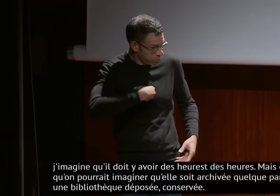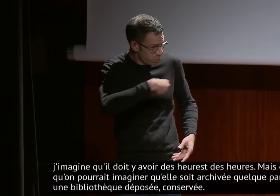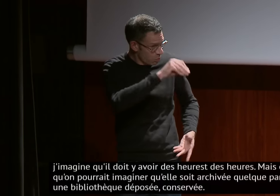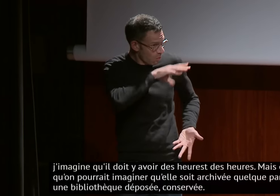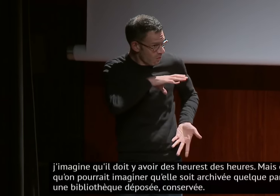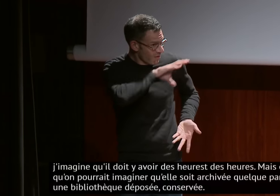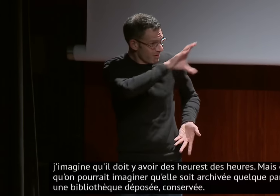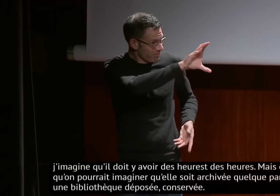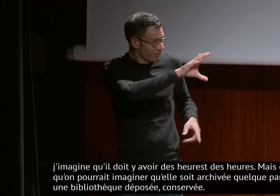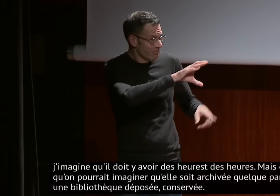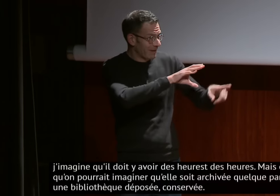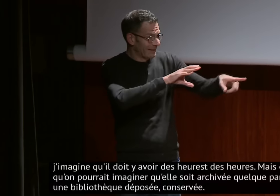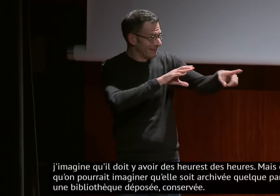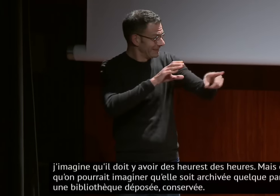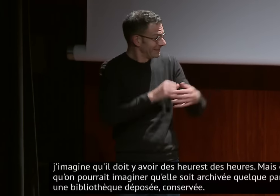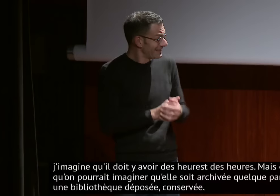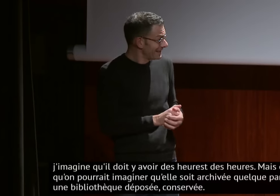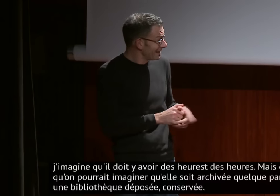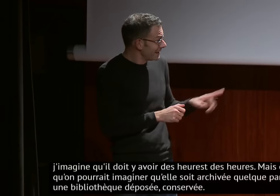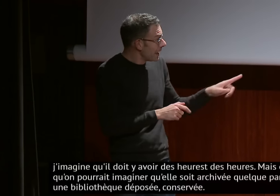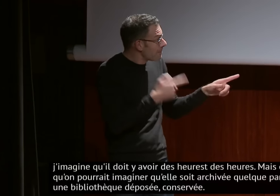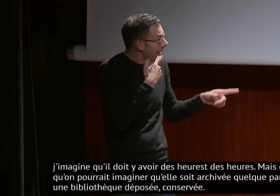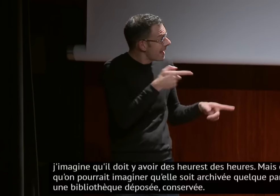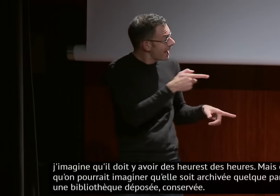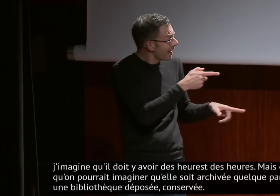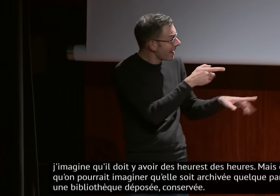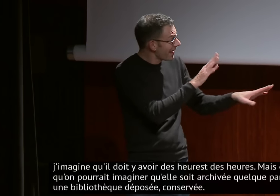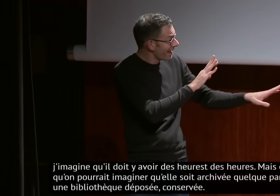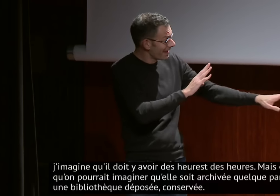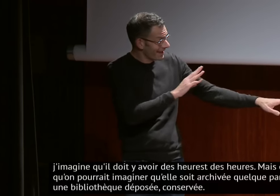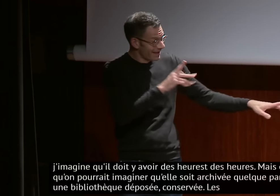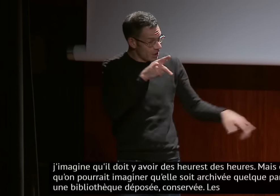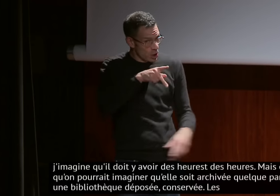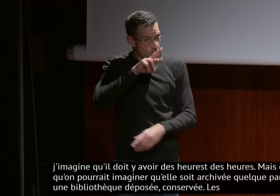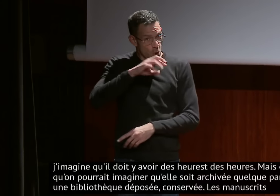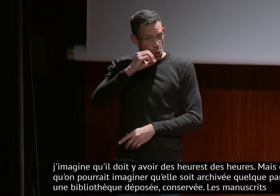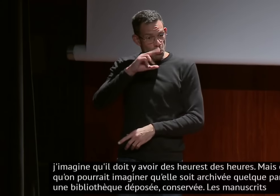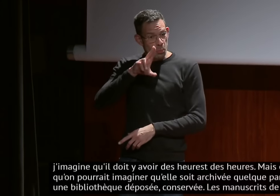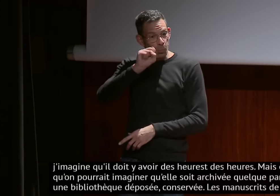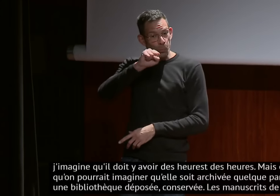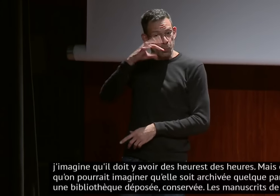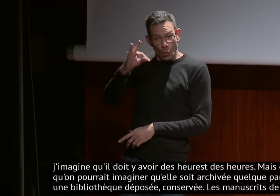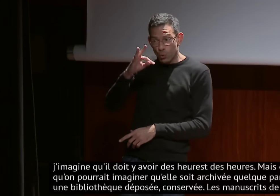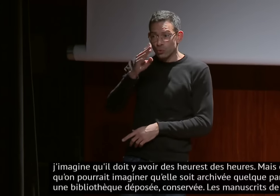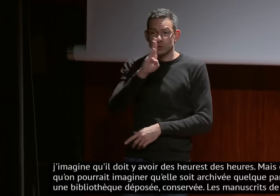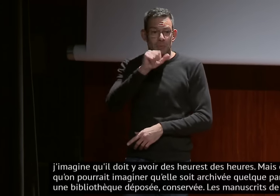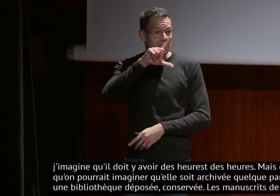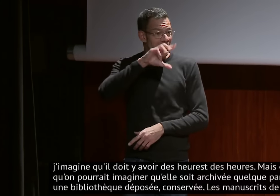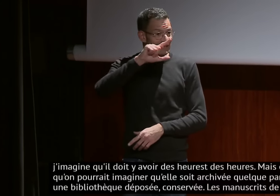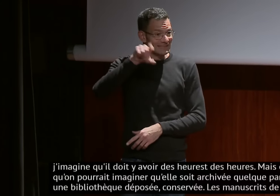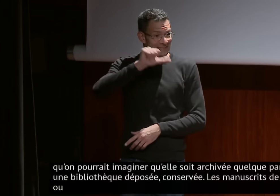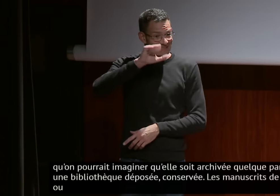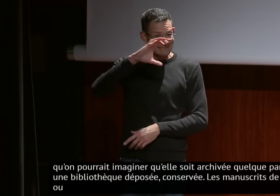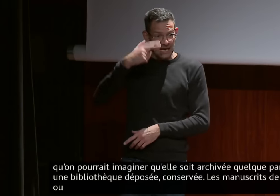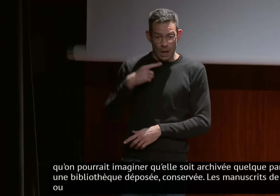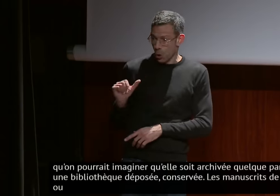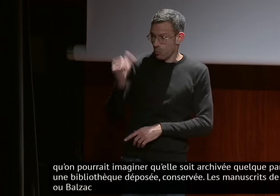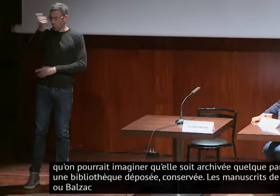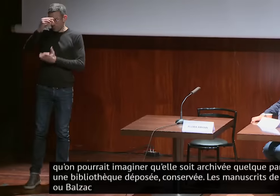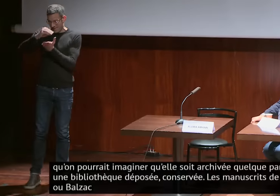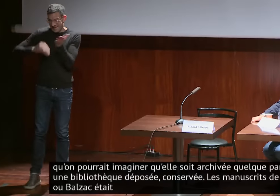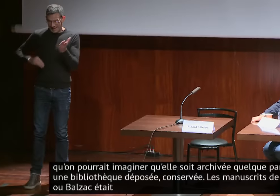même... Oui, non, mais les manuscrits de Proust ou de Balzac étaient laids aussi. Aujourd'hui, on s'en délecte. Enfin, je veux dire, c'est